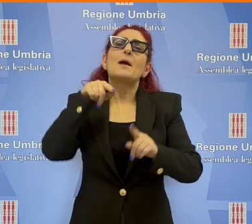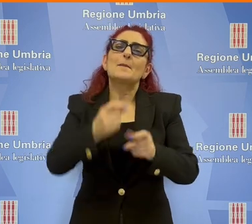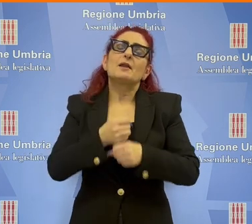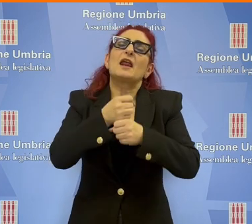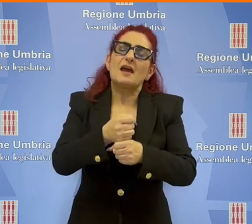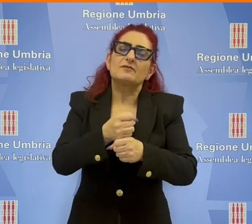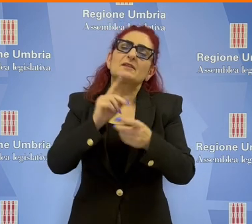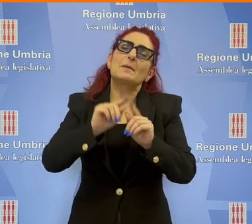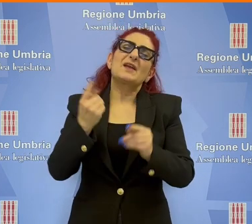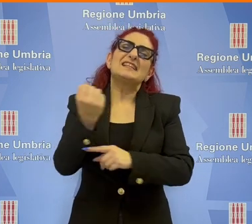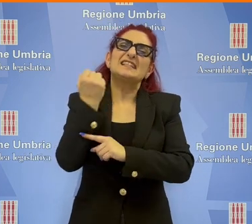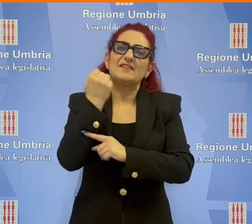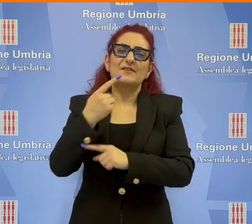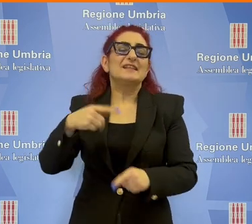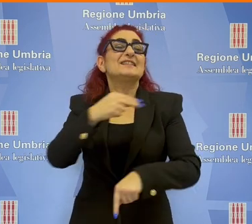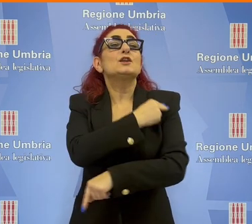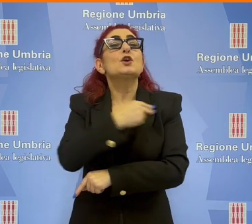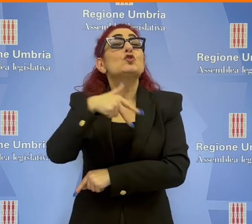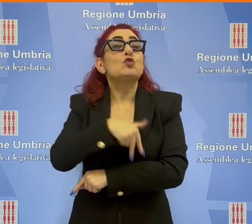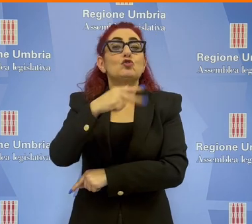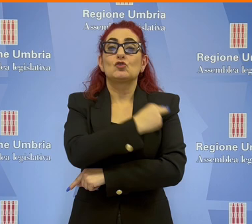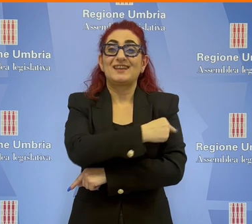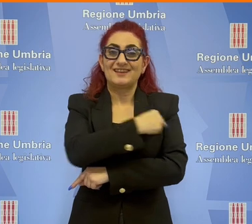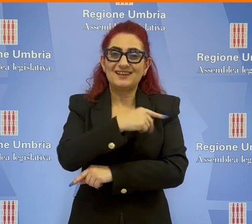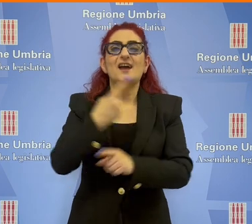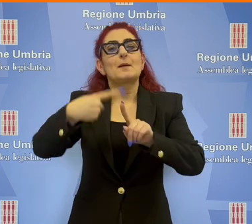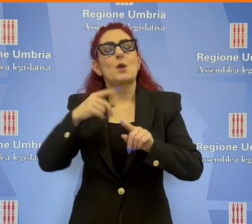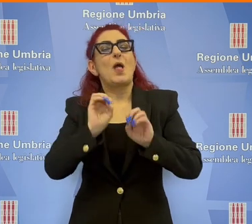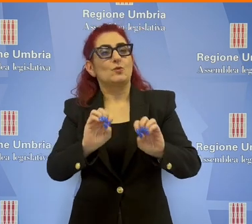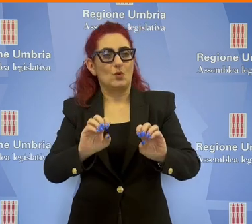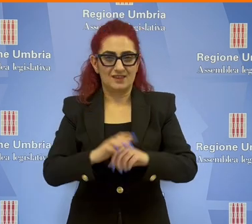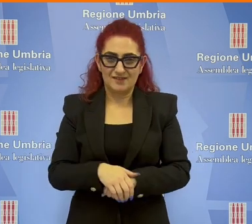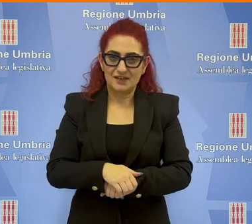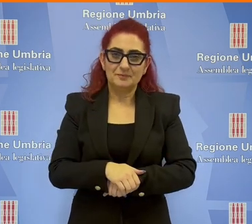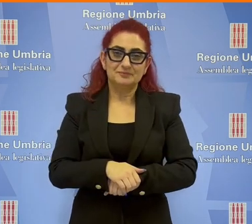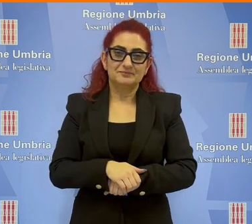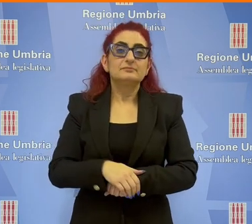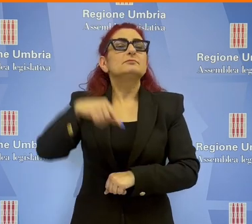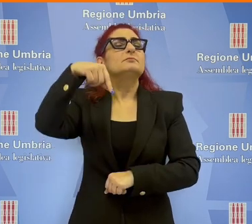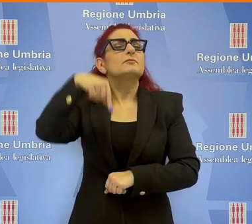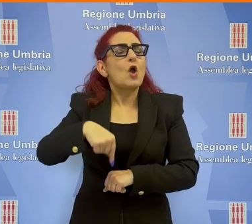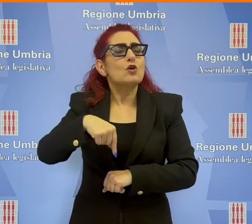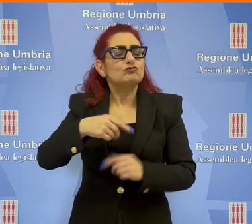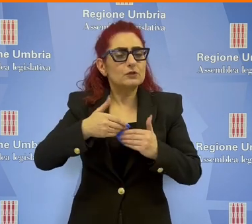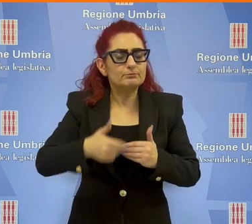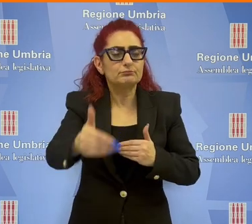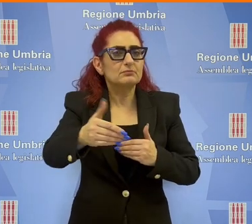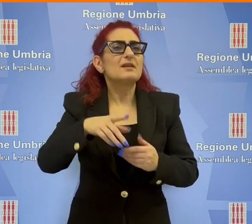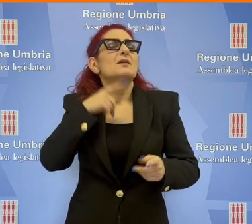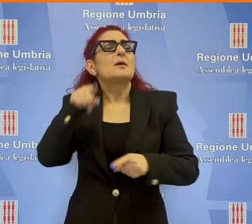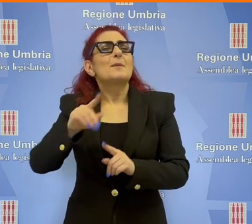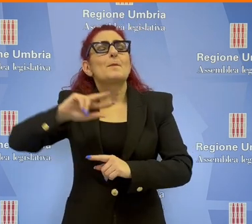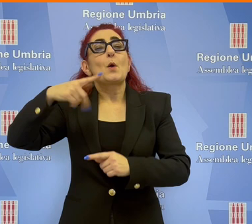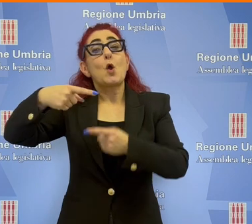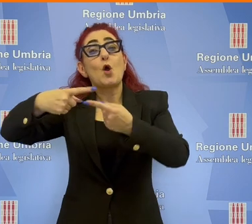gli affidamenti dei servizi sociosanitari e educativi. Da oggi, ha spiegato in aula la presidente